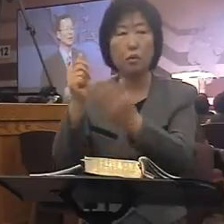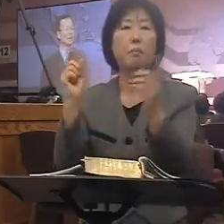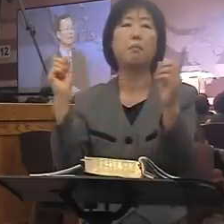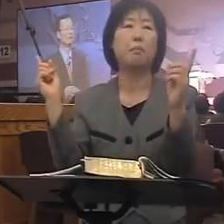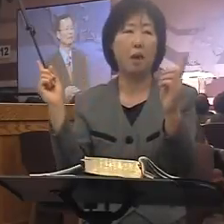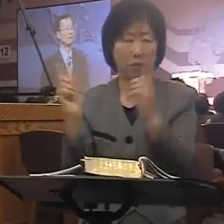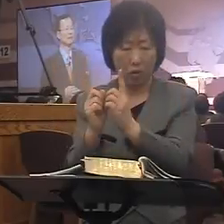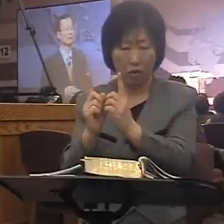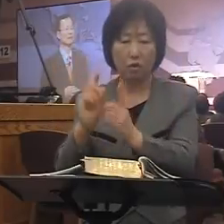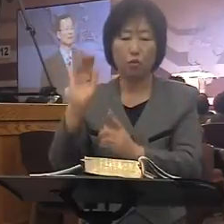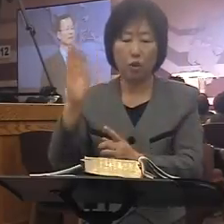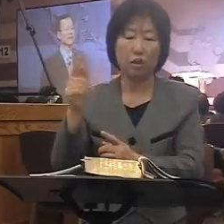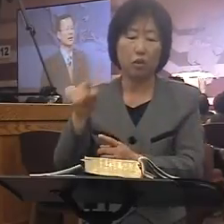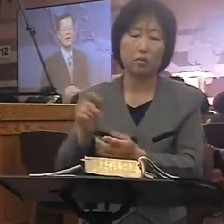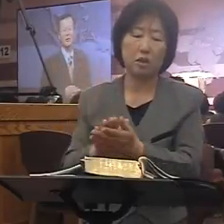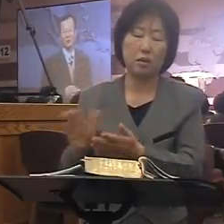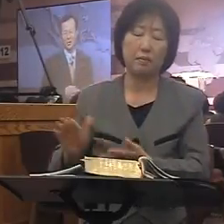것입니다.